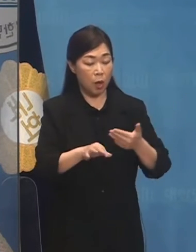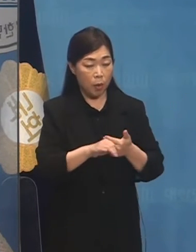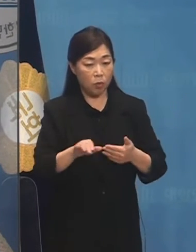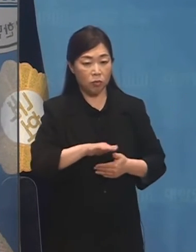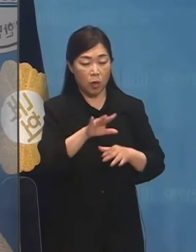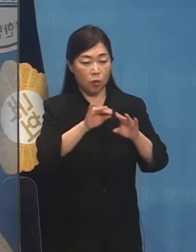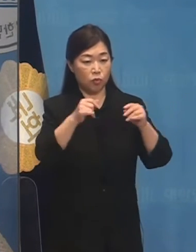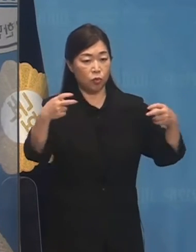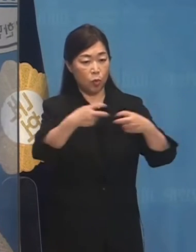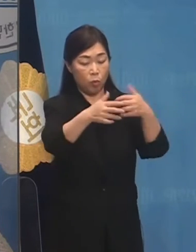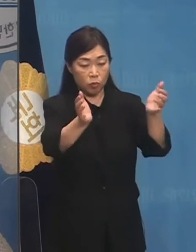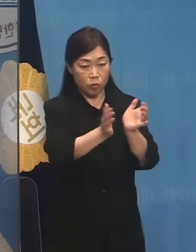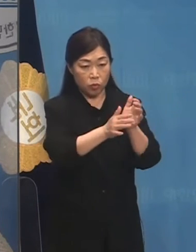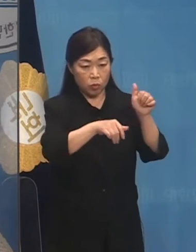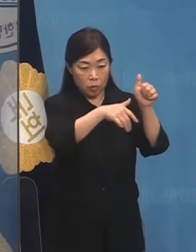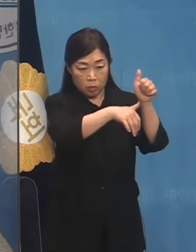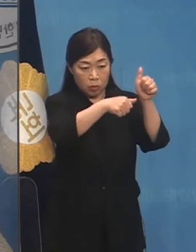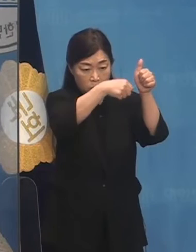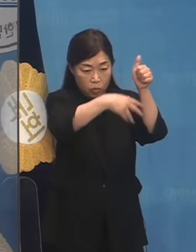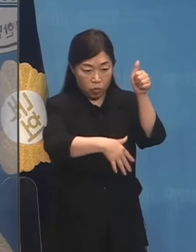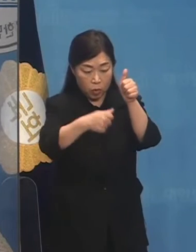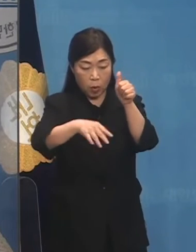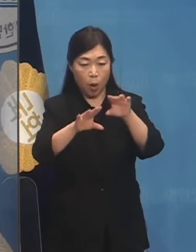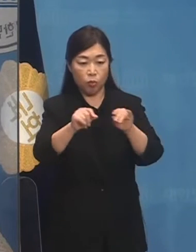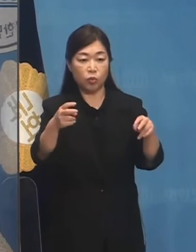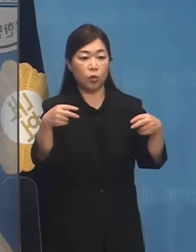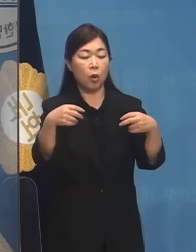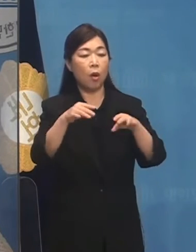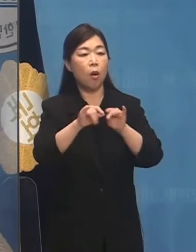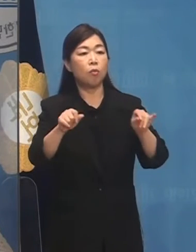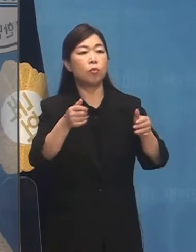것이 국토부 산하에 부동산